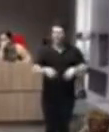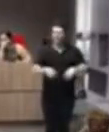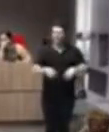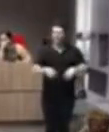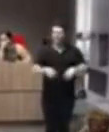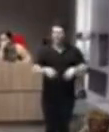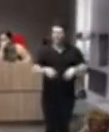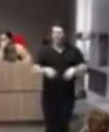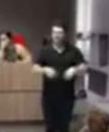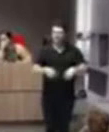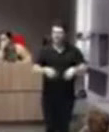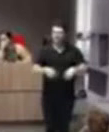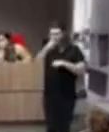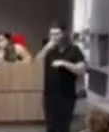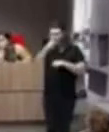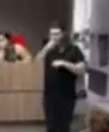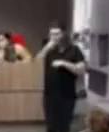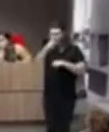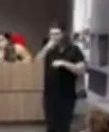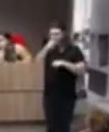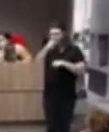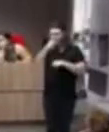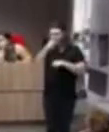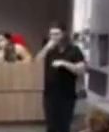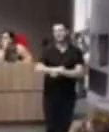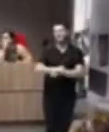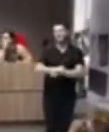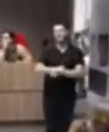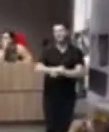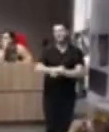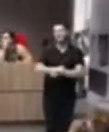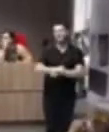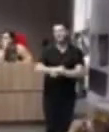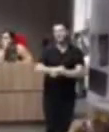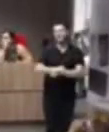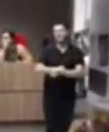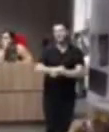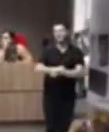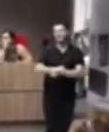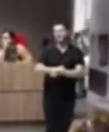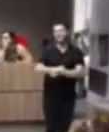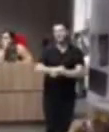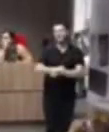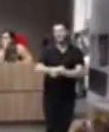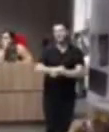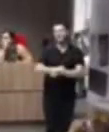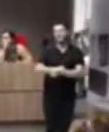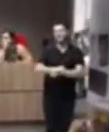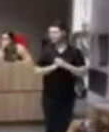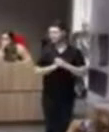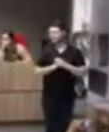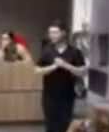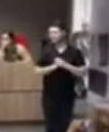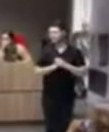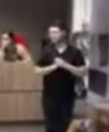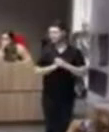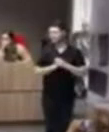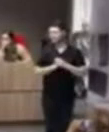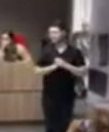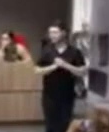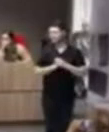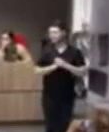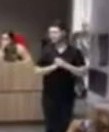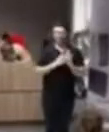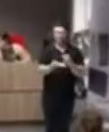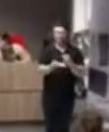fluxo precisa parar de entrar gente dentro dessas instituições. Uma outra ação fundamental que